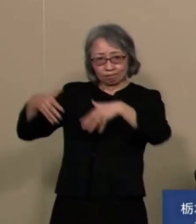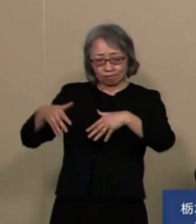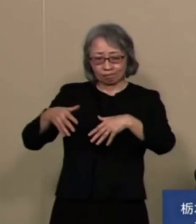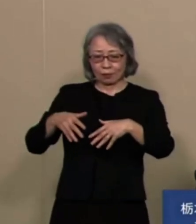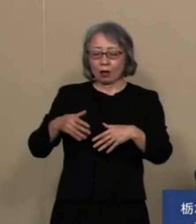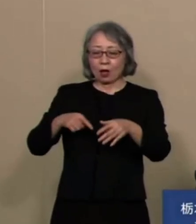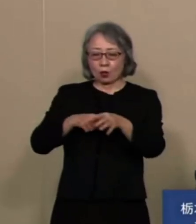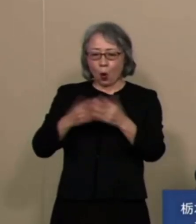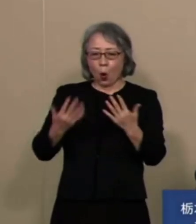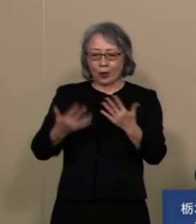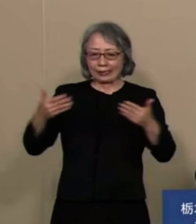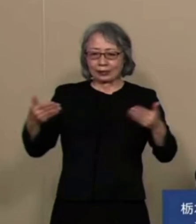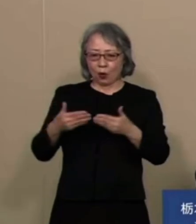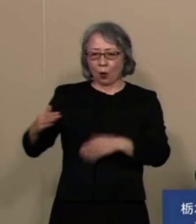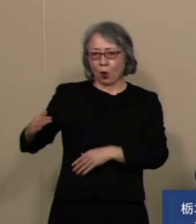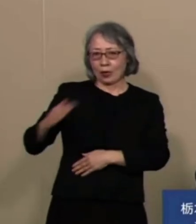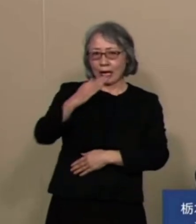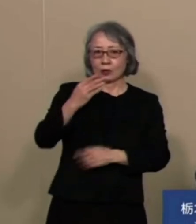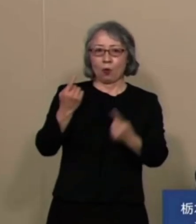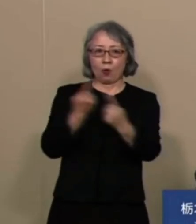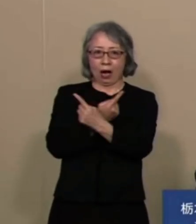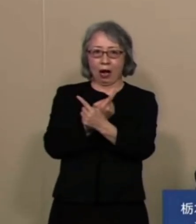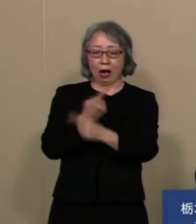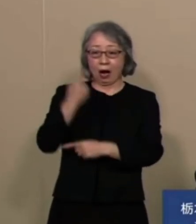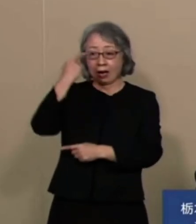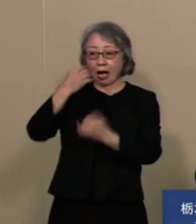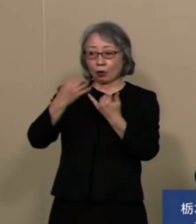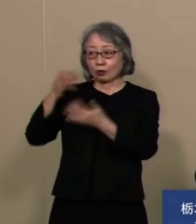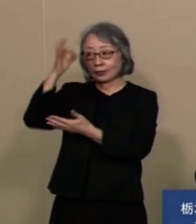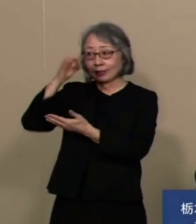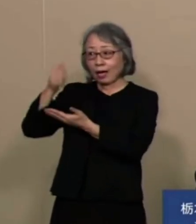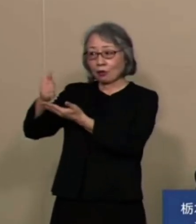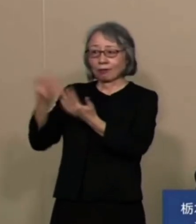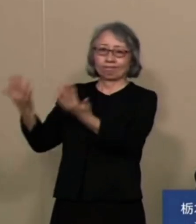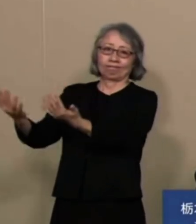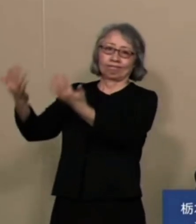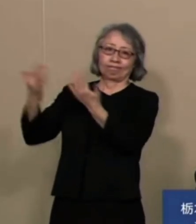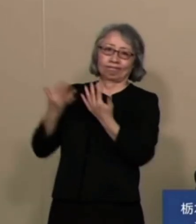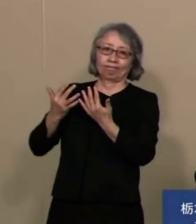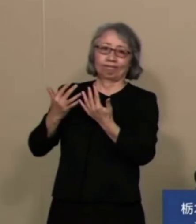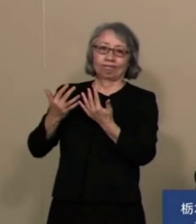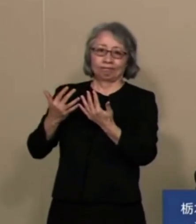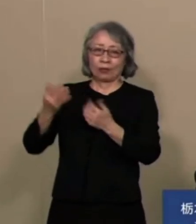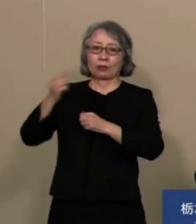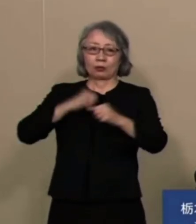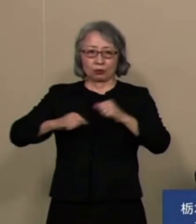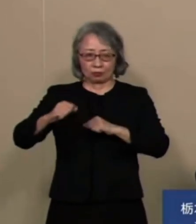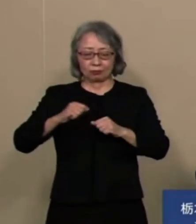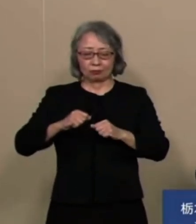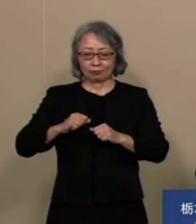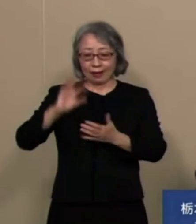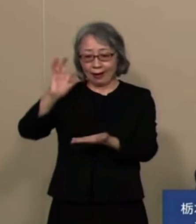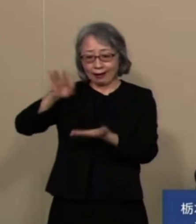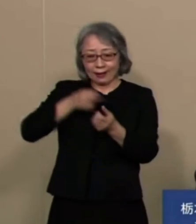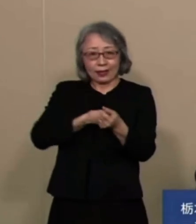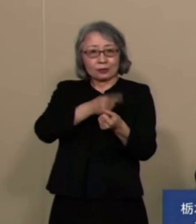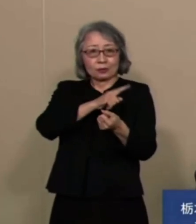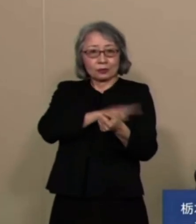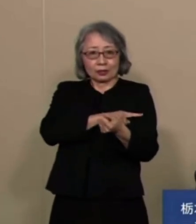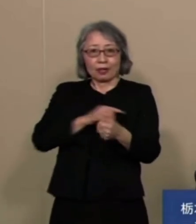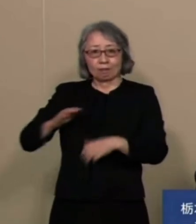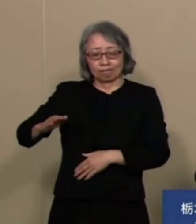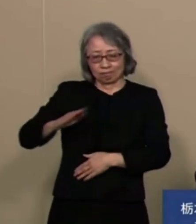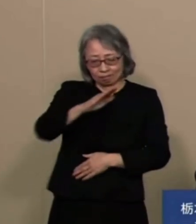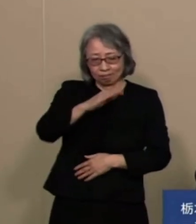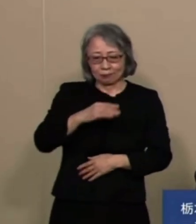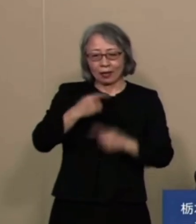有地農林業の成長産業化インバウンドなどの観光誘客に取り組むことで稼ぐ